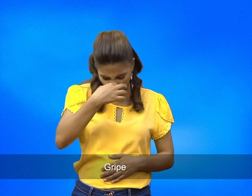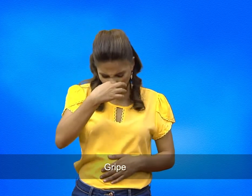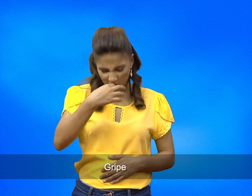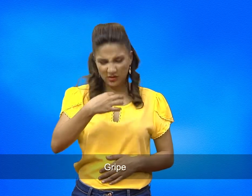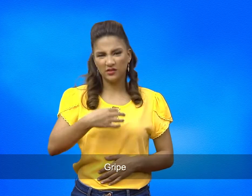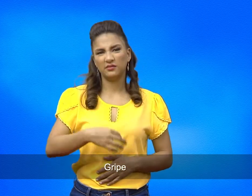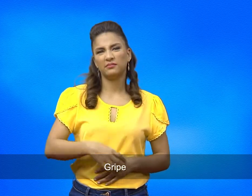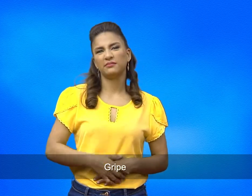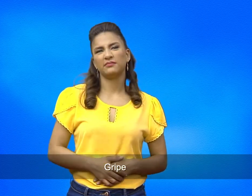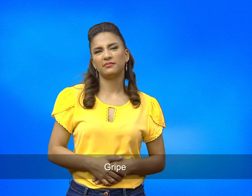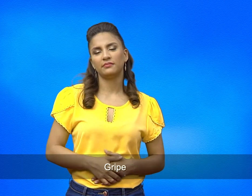gripe